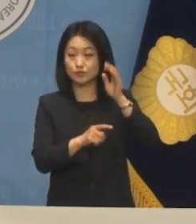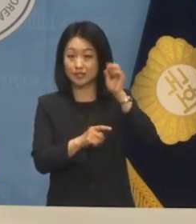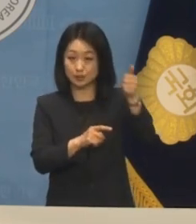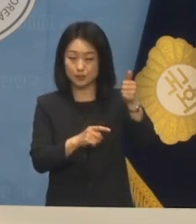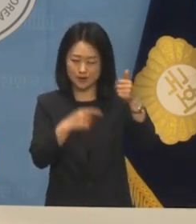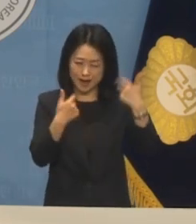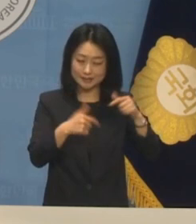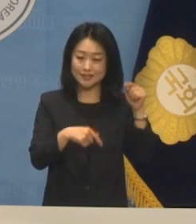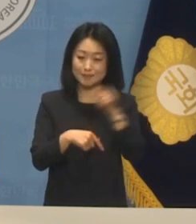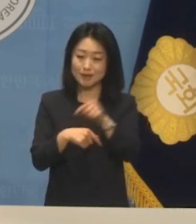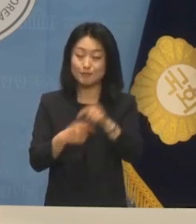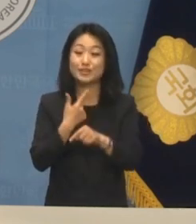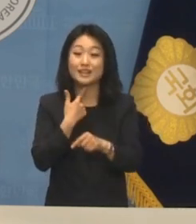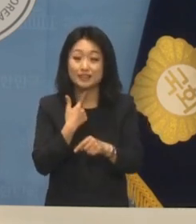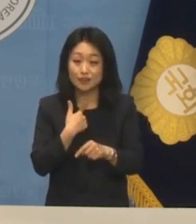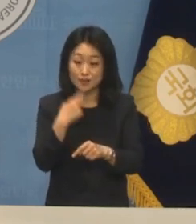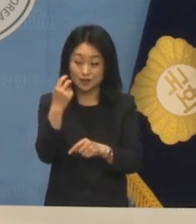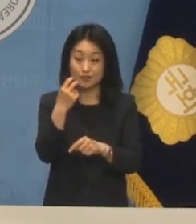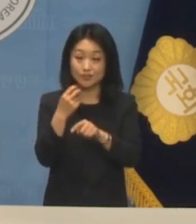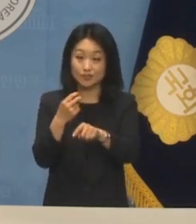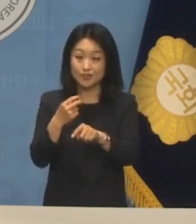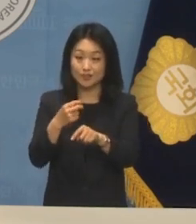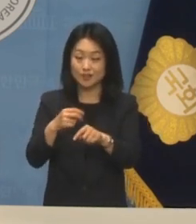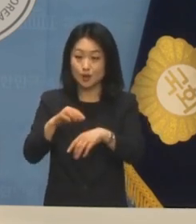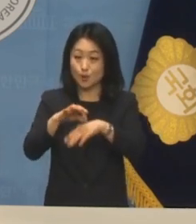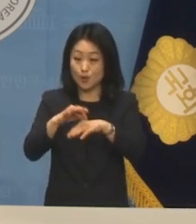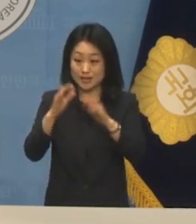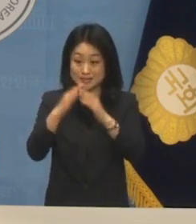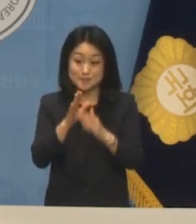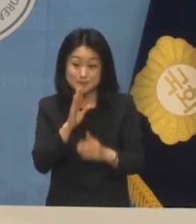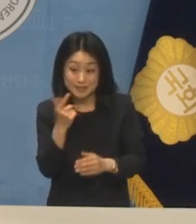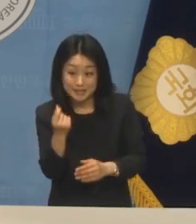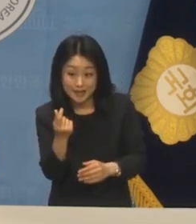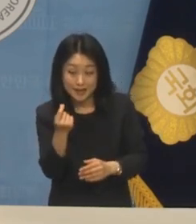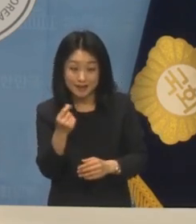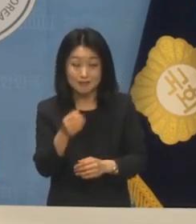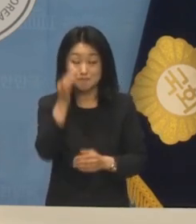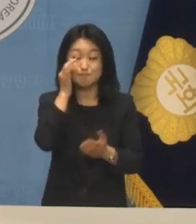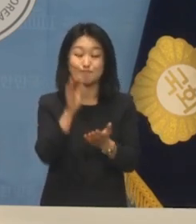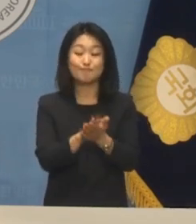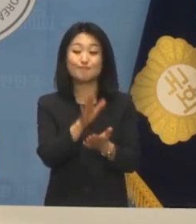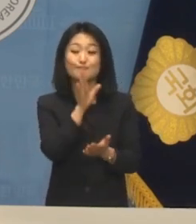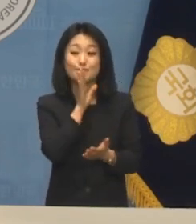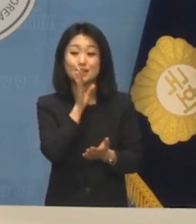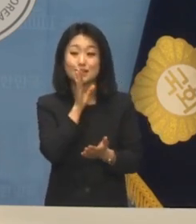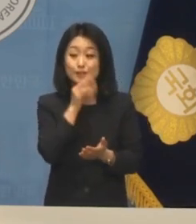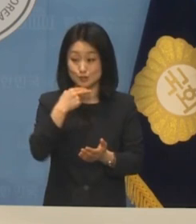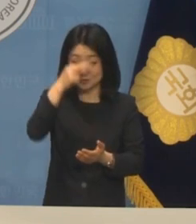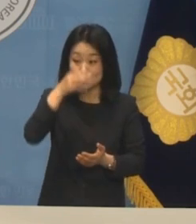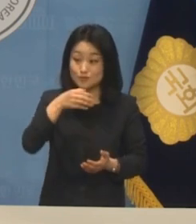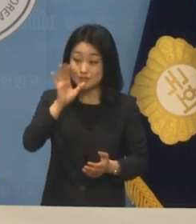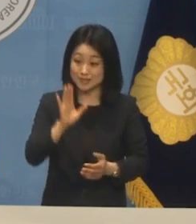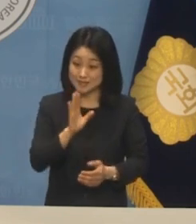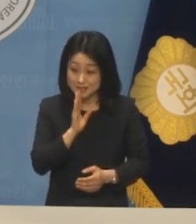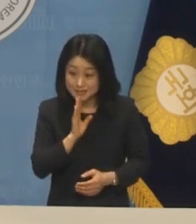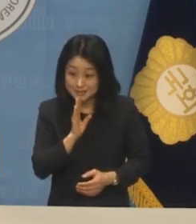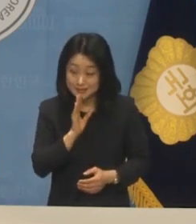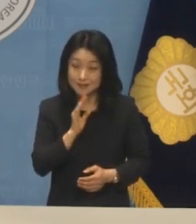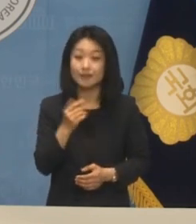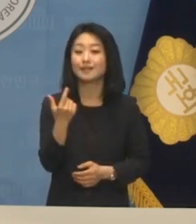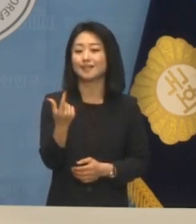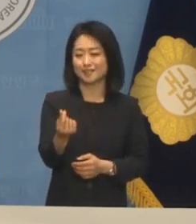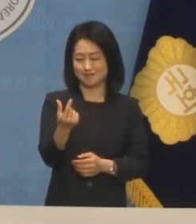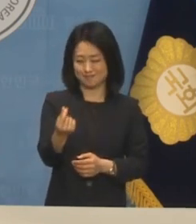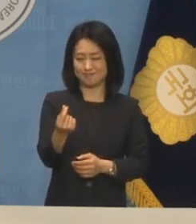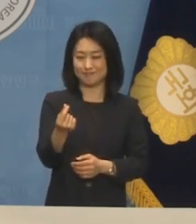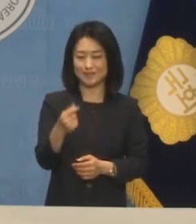왔던 단골집이라던데요. 보신 적이 있으세요? 직원 봤죠? 기자 여기서 술도 많이 드시고 직원